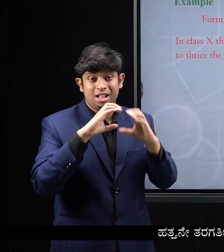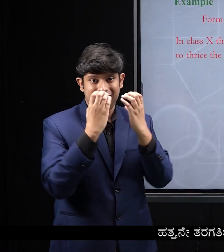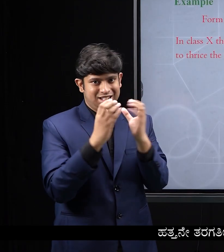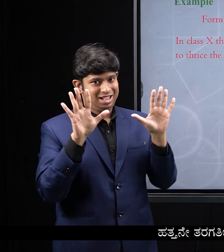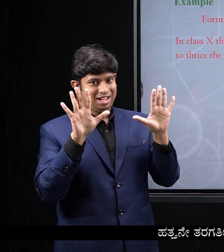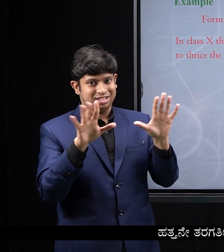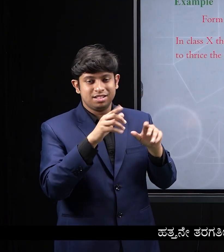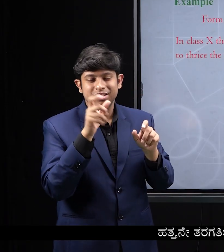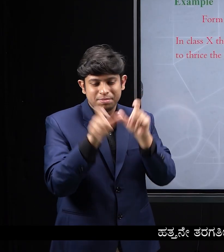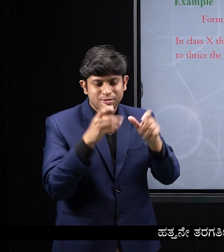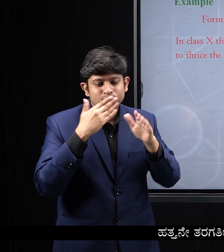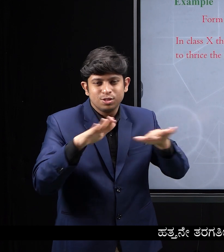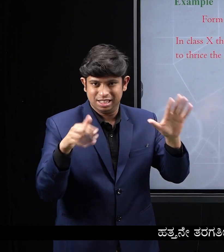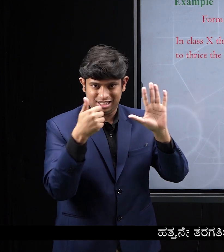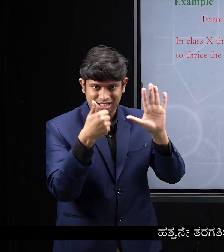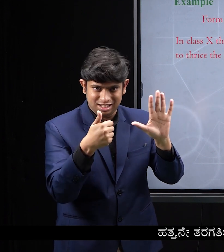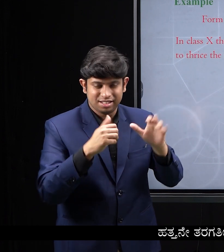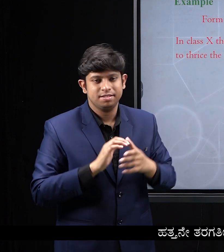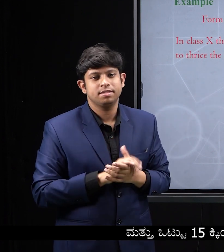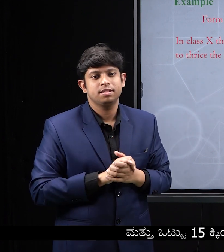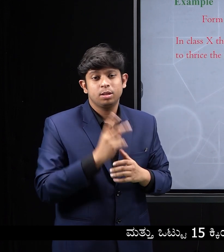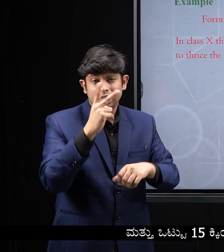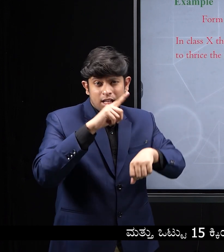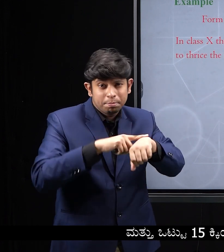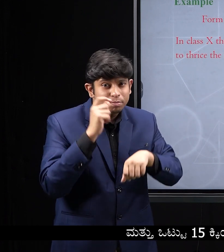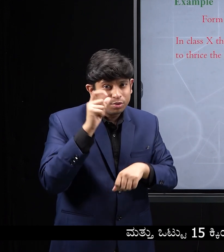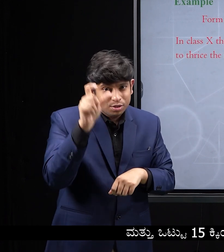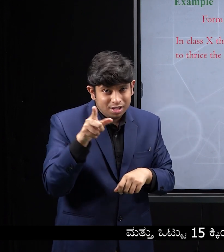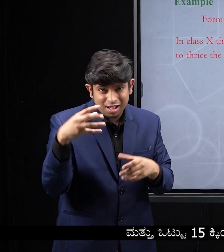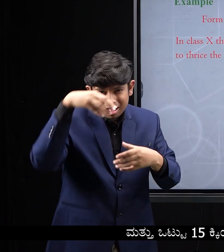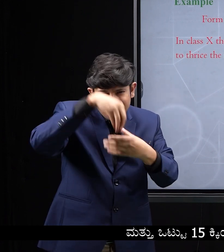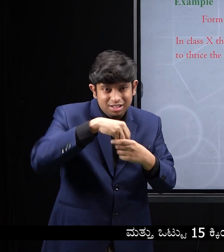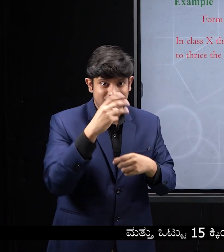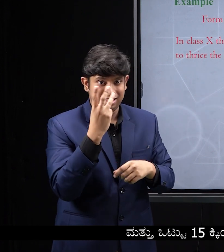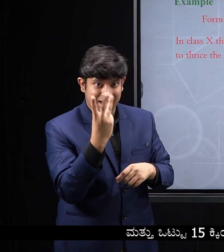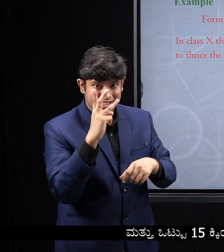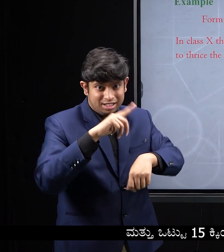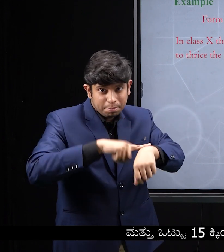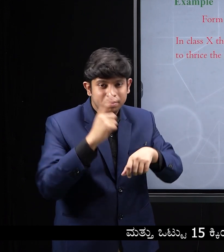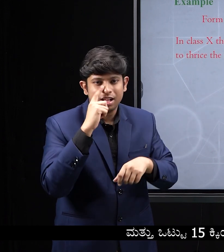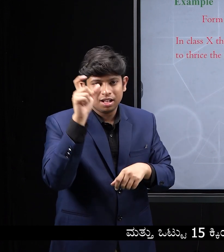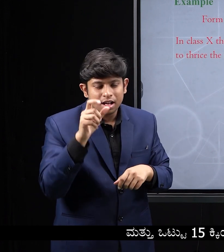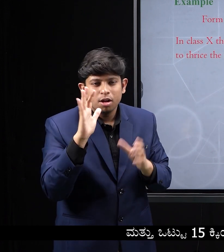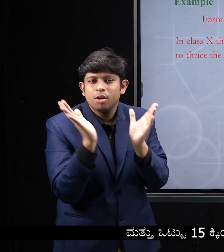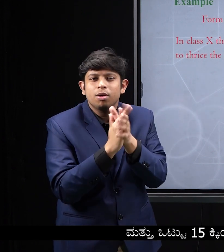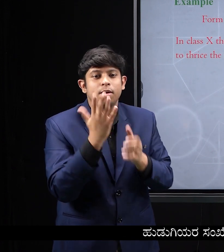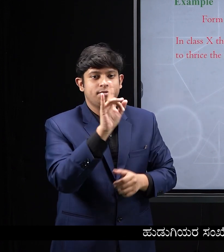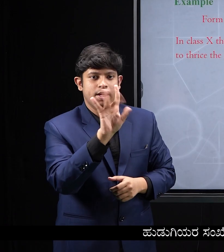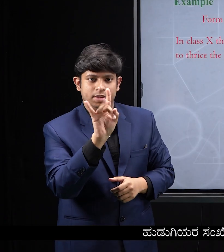10ನೇ ತರಗತಿಯಲ್ಲಿ 6 ವಿದ್ಯಾರ್ಥಿಗಳಾಗಿದ್ದರೆ ಮತ್ತು ಒಟ್ಟು 15ಕ್ಕಿಂತ 2 ಬಾರಿ ಹುಡುಗರ ಸಂಖ್ಯೆಯನ್ನು ಹುಡುಗಿಯರ